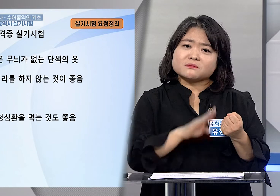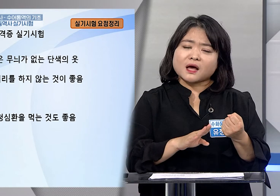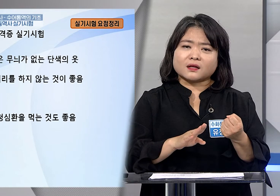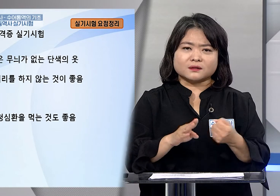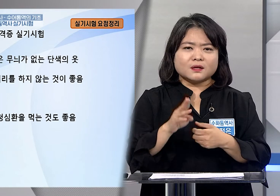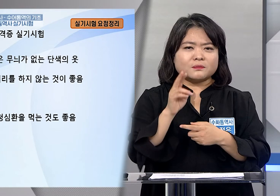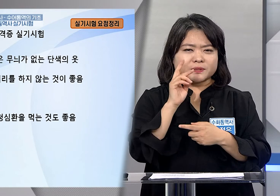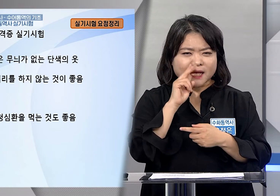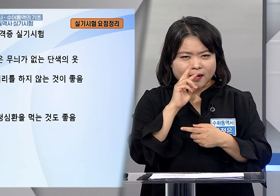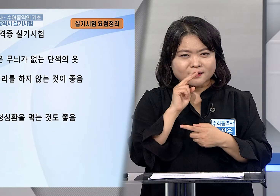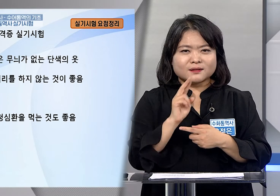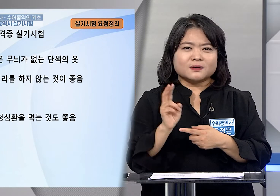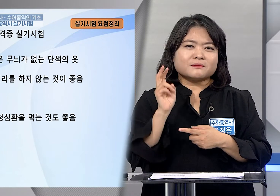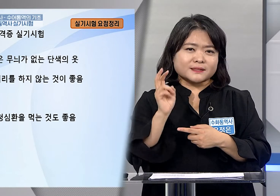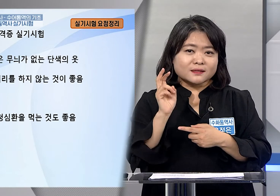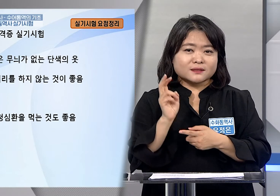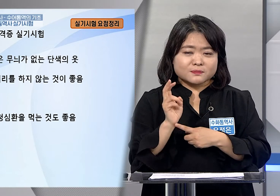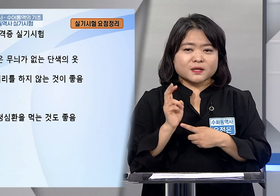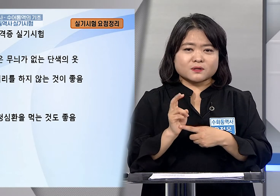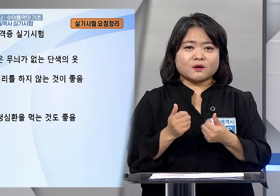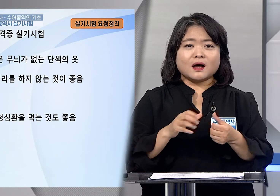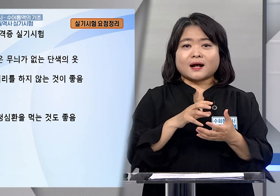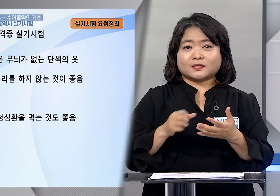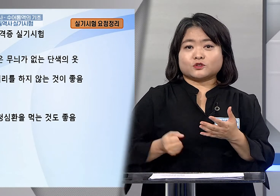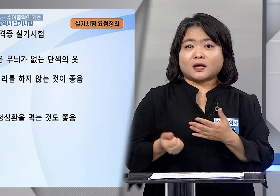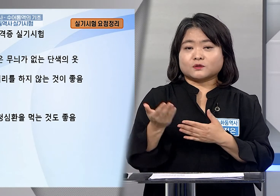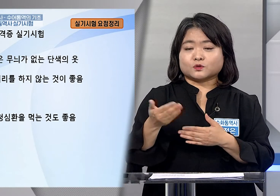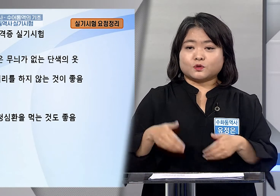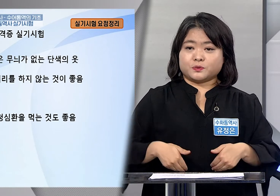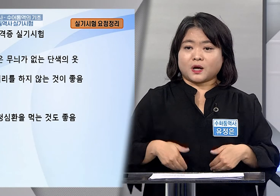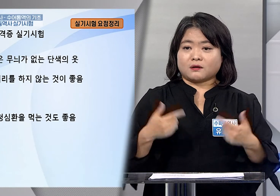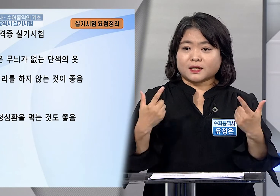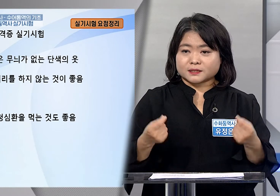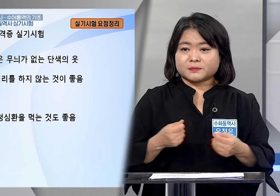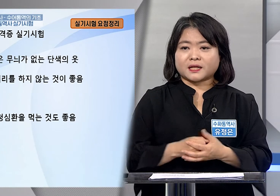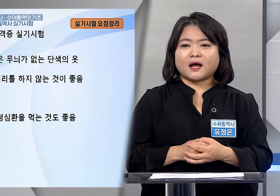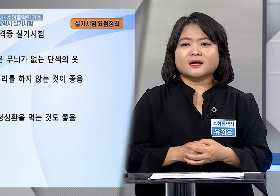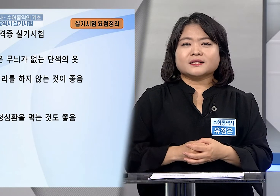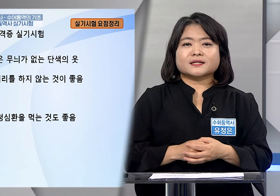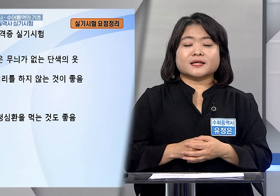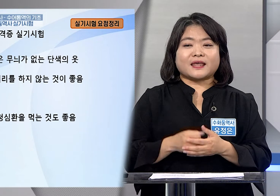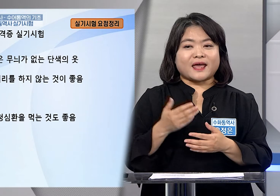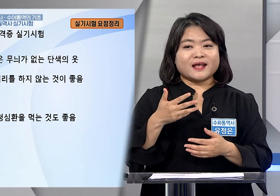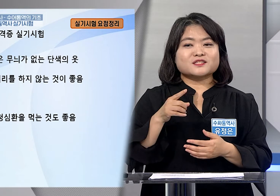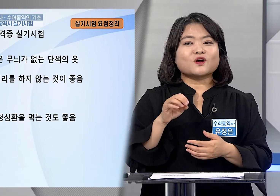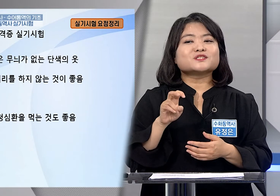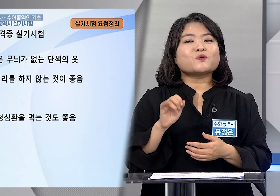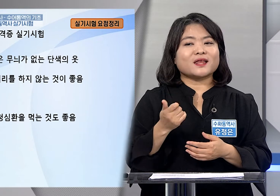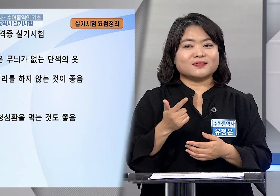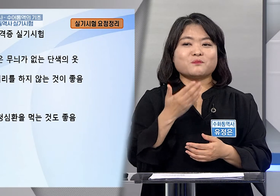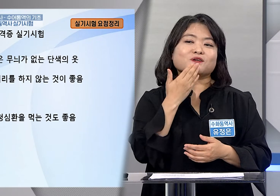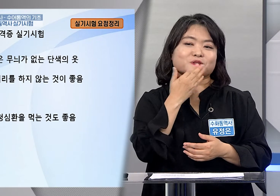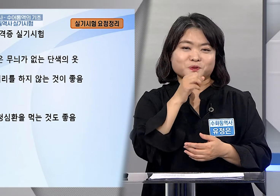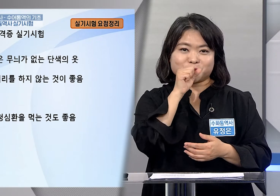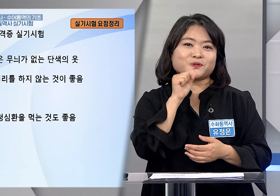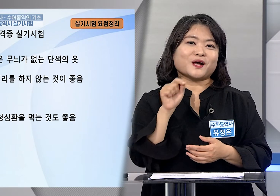없지만 비상, 만약을 대비해서 가져가는 것도 필요한 것 같습니다. 그게 네, 청심환 먹는 것도 좋다고